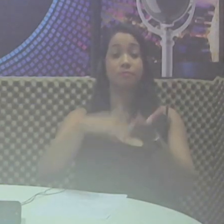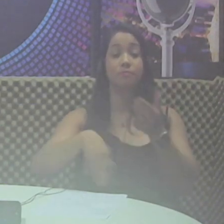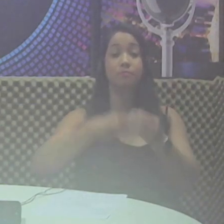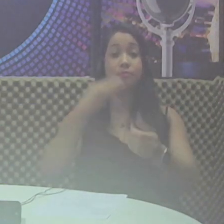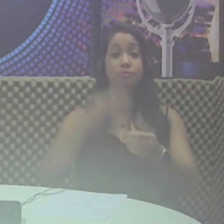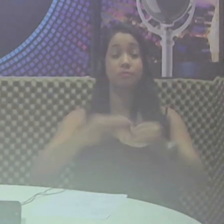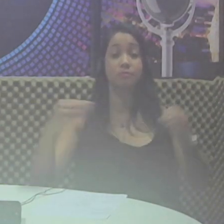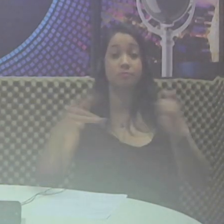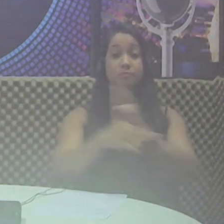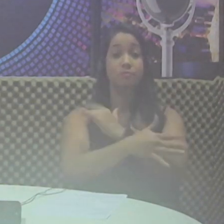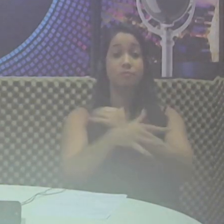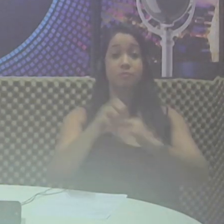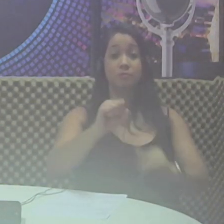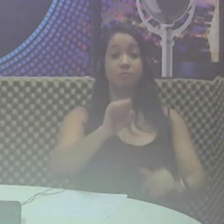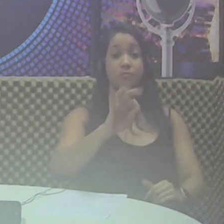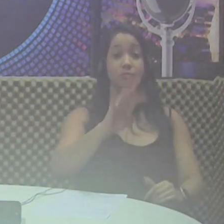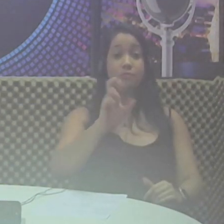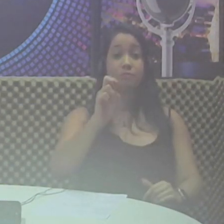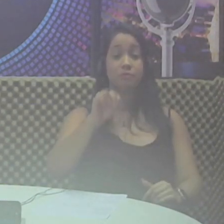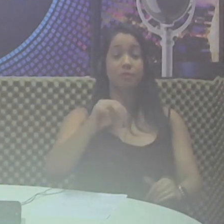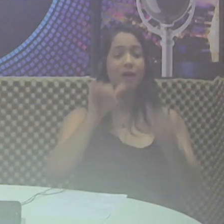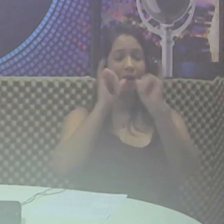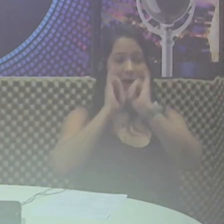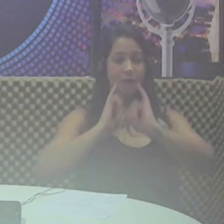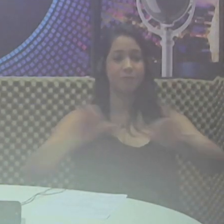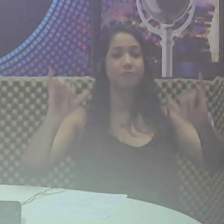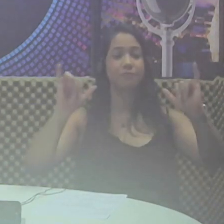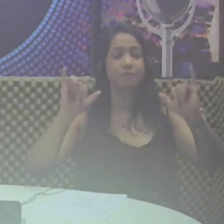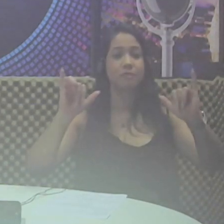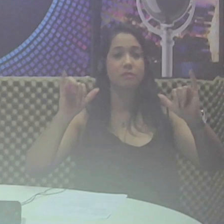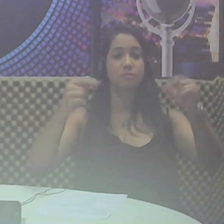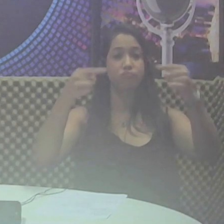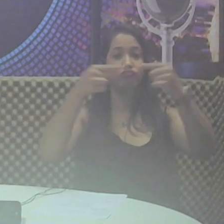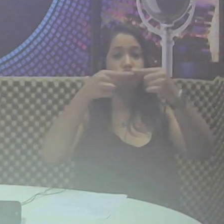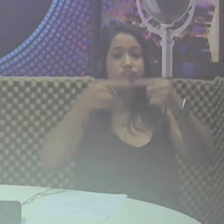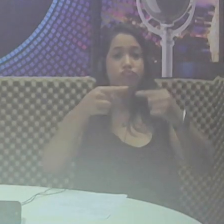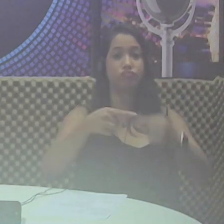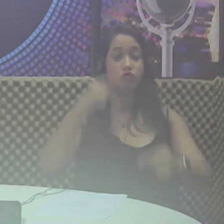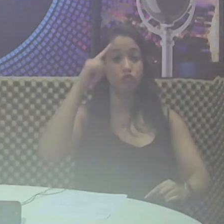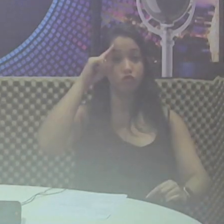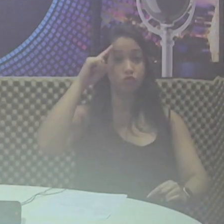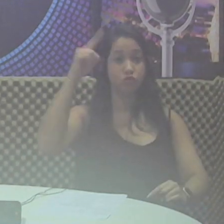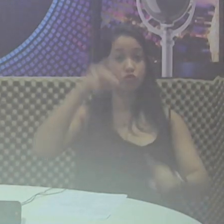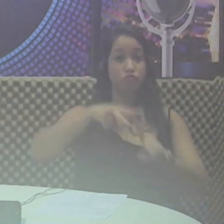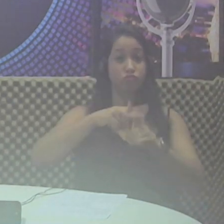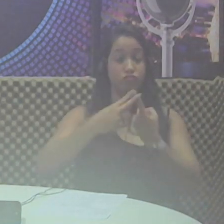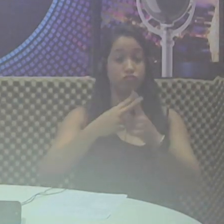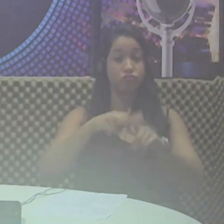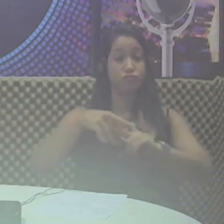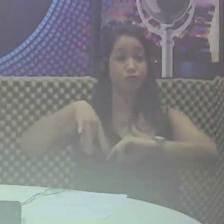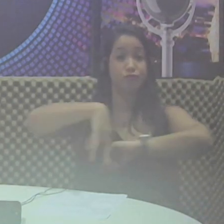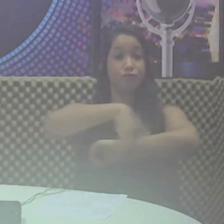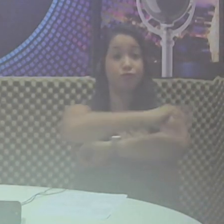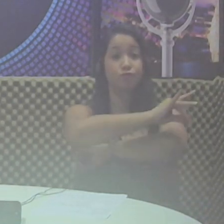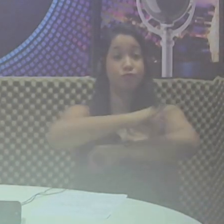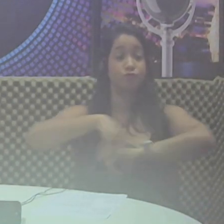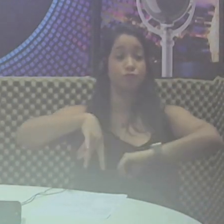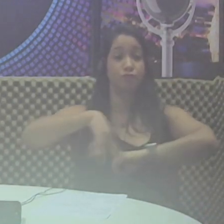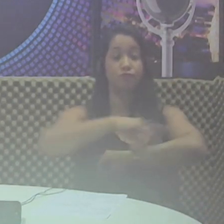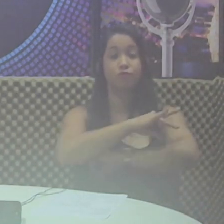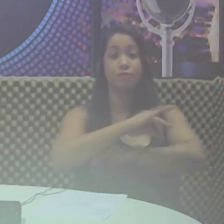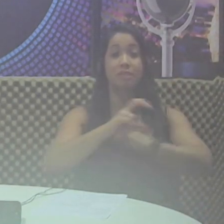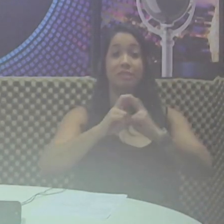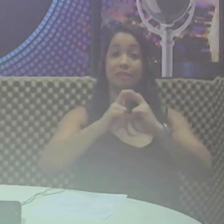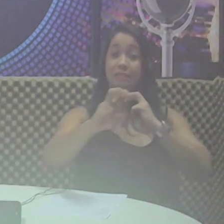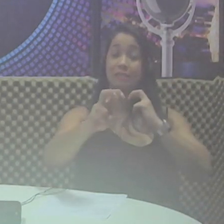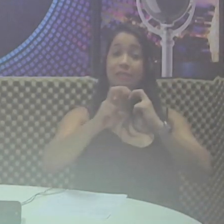Municipal de Trânsito e Transportes informa que, conforme o dia destinado à recuperação da pavimentação, a estação